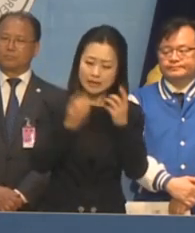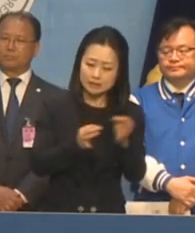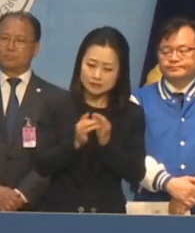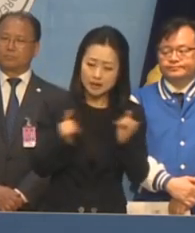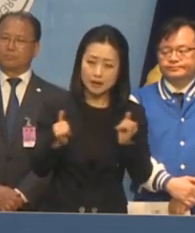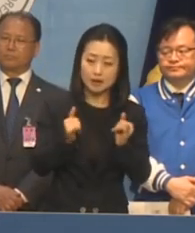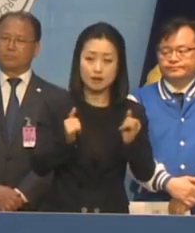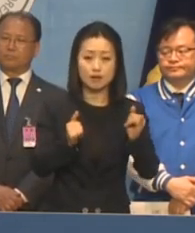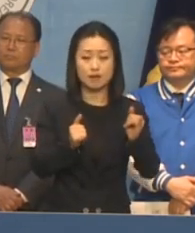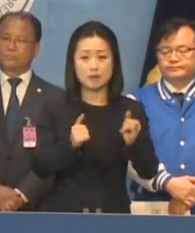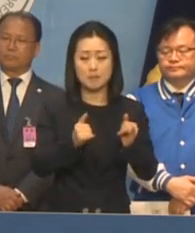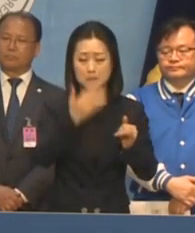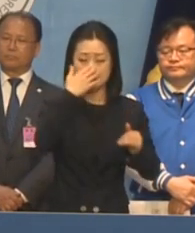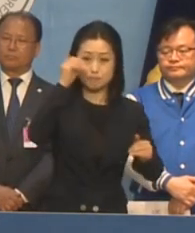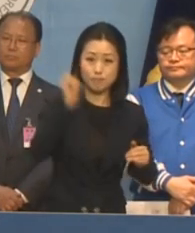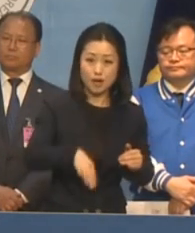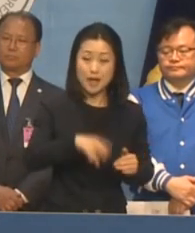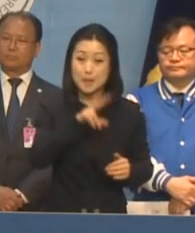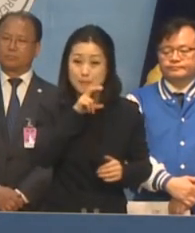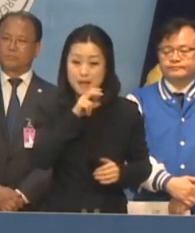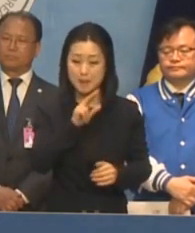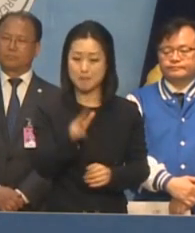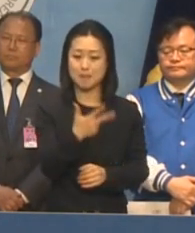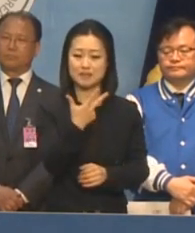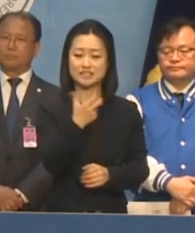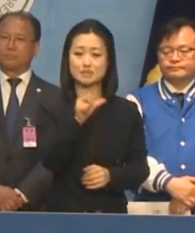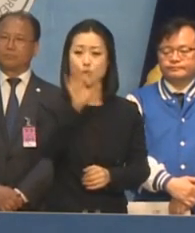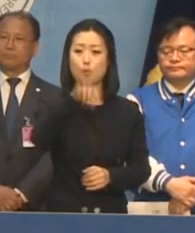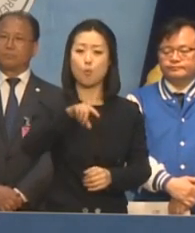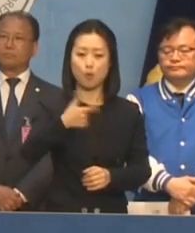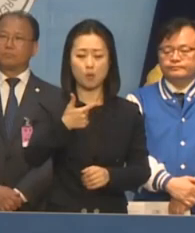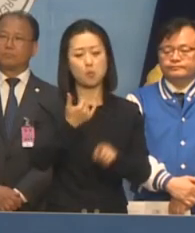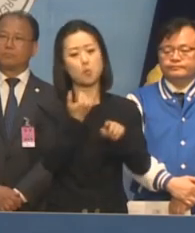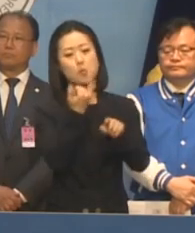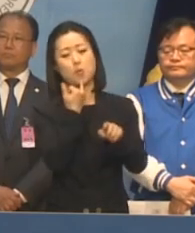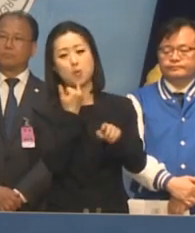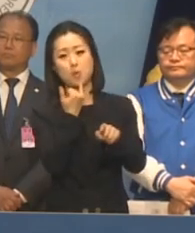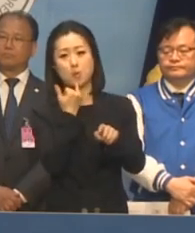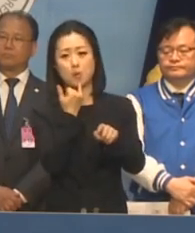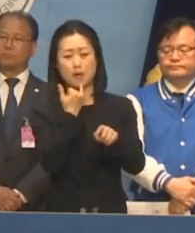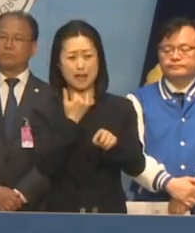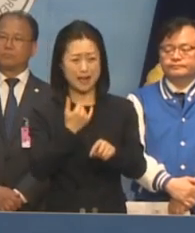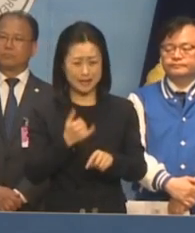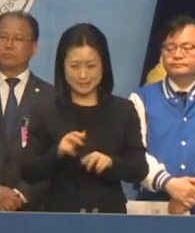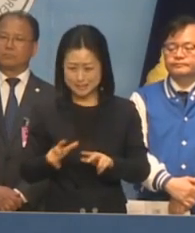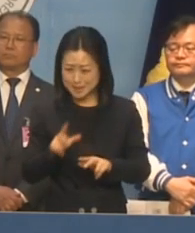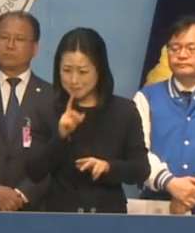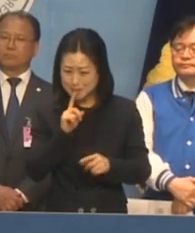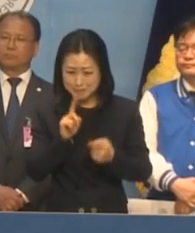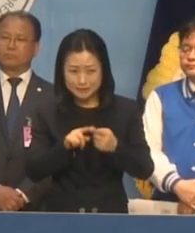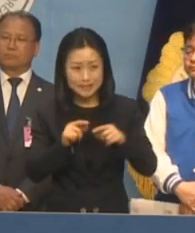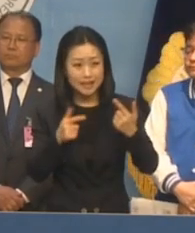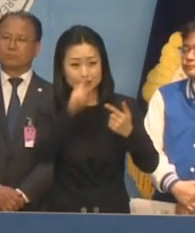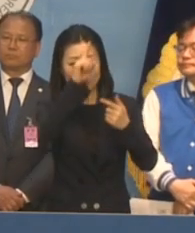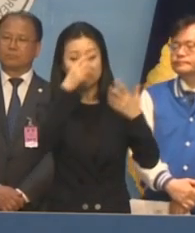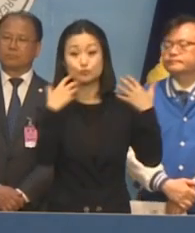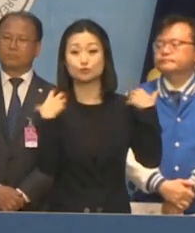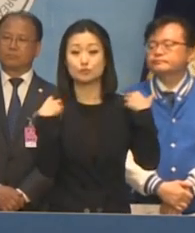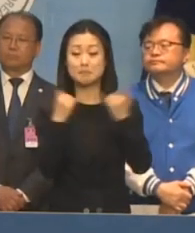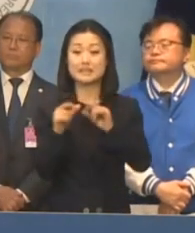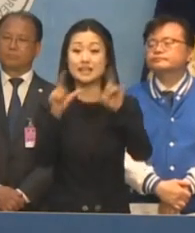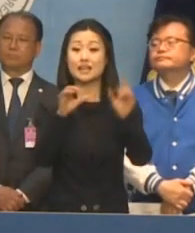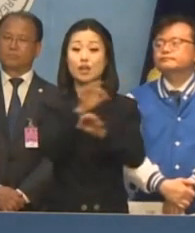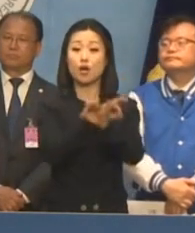외면한 채 대파가 875이면 합리적이라 현실을 외면하는 정부에 의해 민생